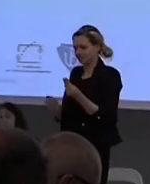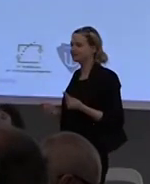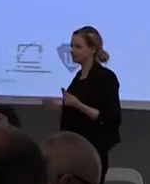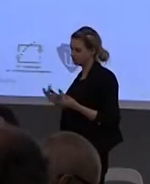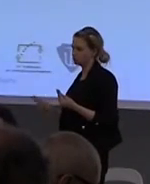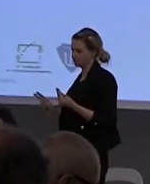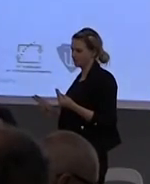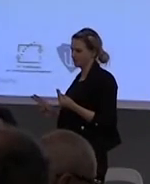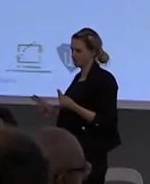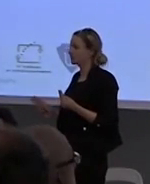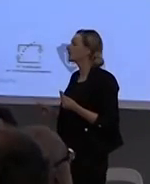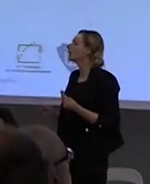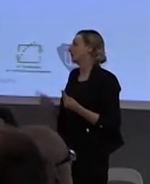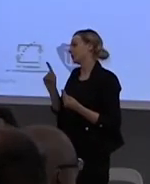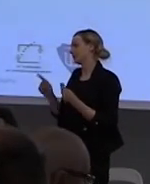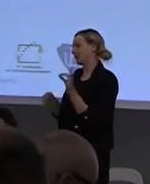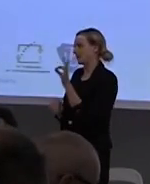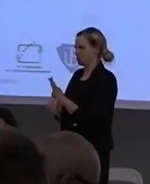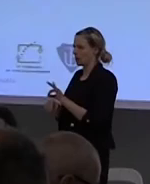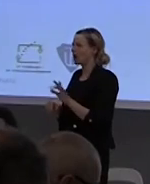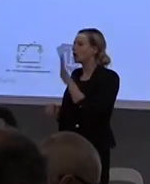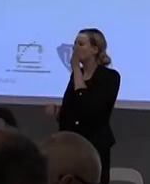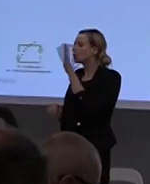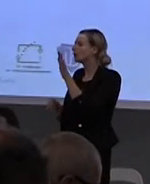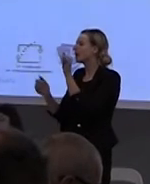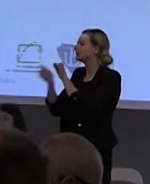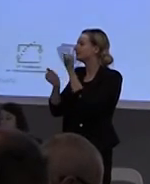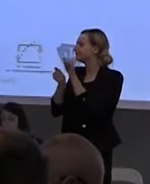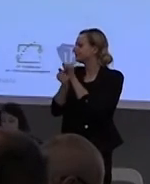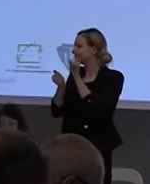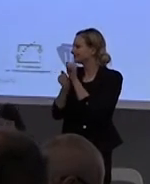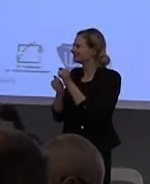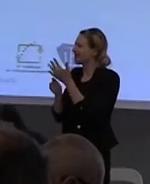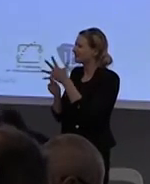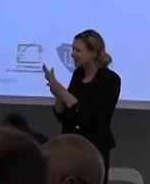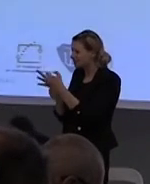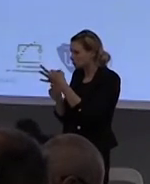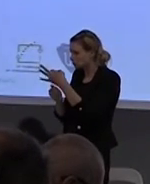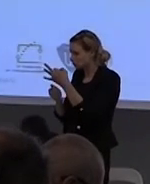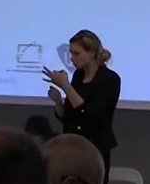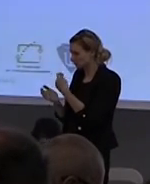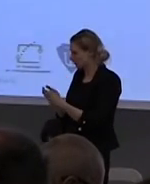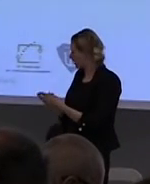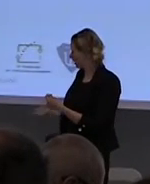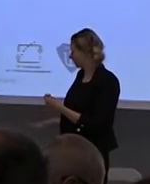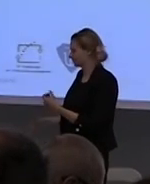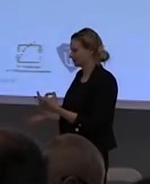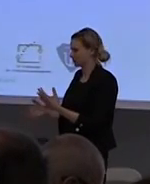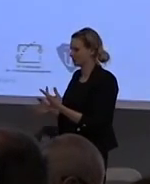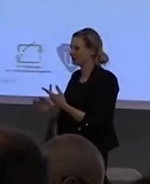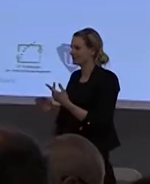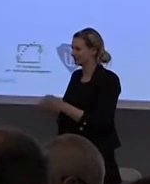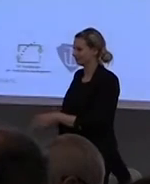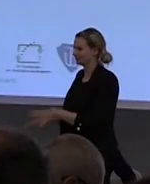200 výtisků, které má projekt za úkol distribuovat do škol České republice spolu s e-booky, vlastně